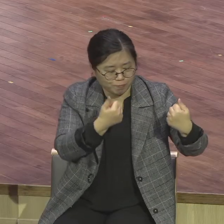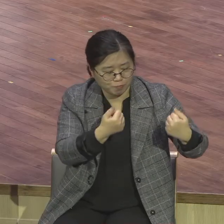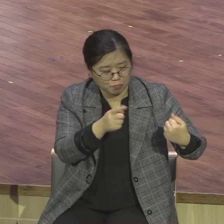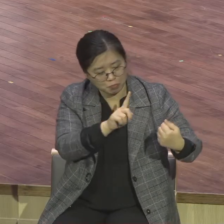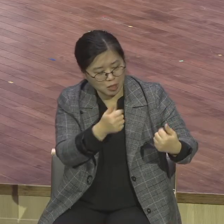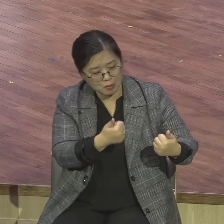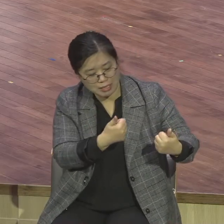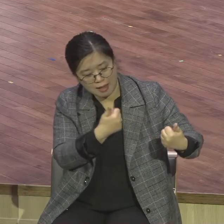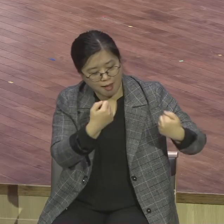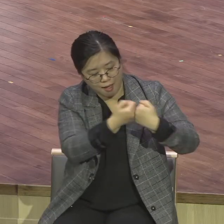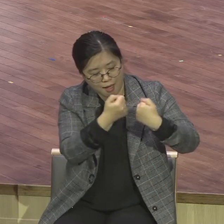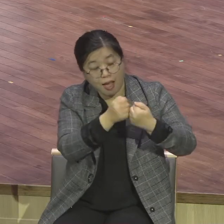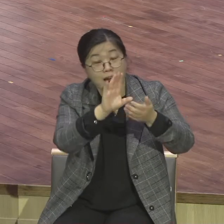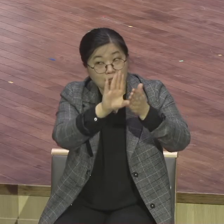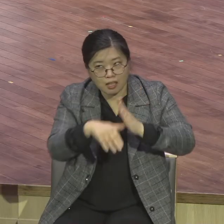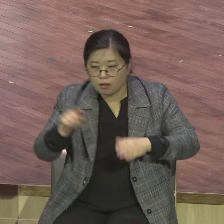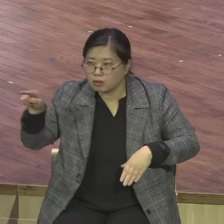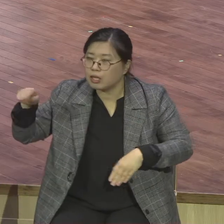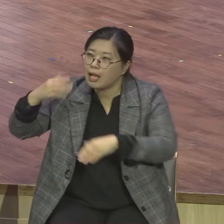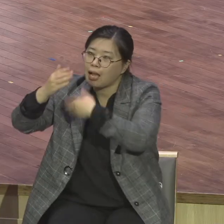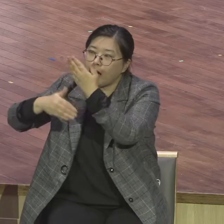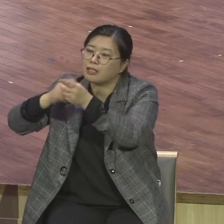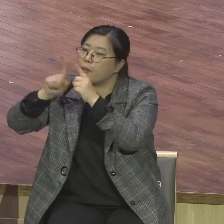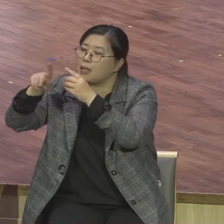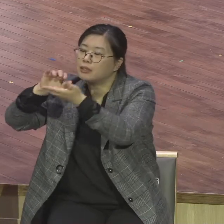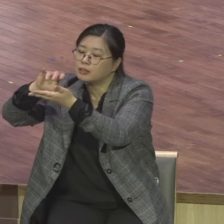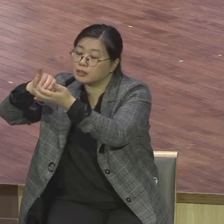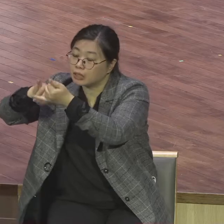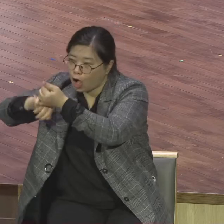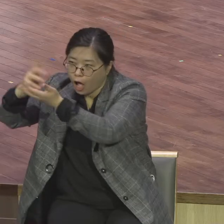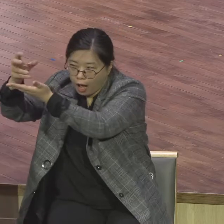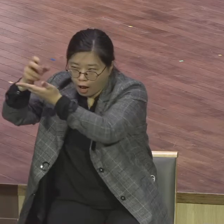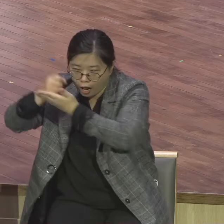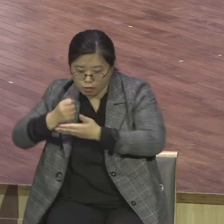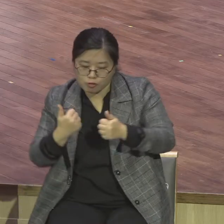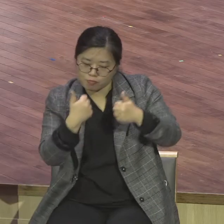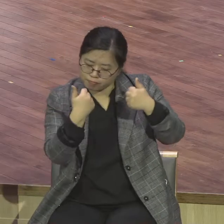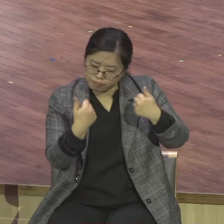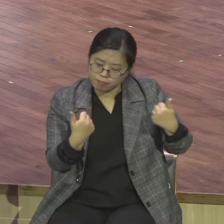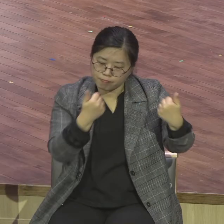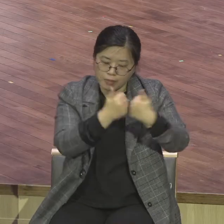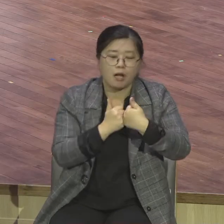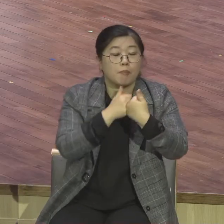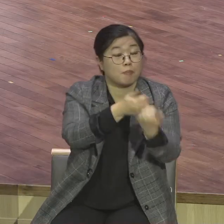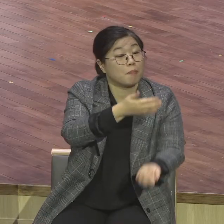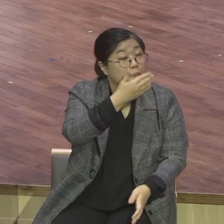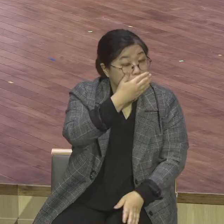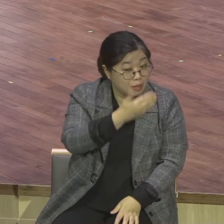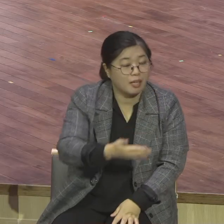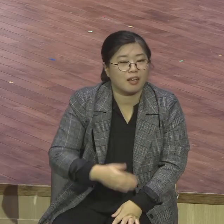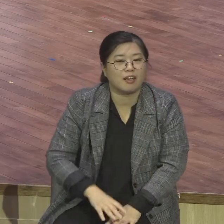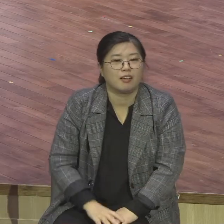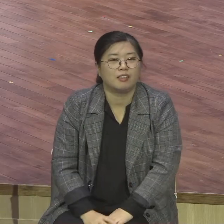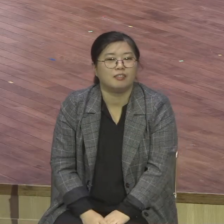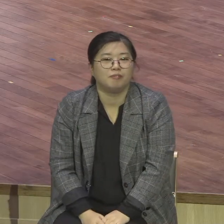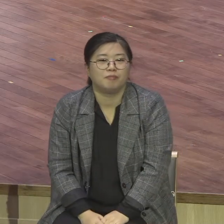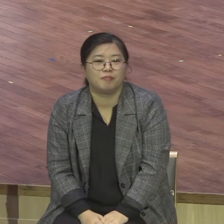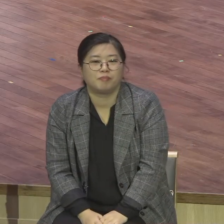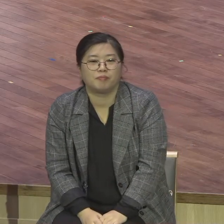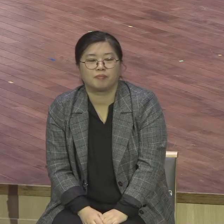입을 크게 열라, 믿음의 입을, 기도의 입을 크게 열라. 우리의 능력 되시는 하나님께서 최상의 것으로 내게